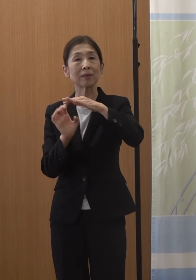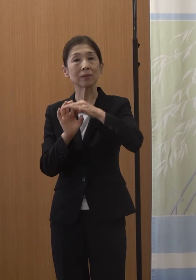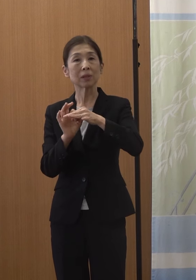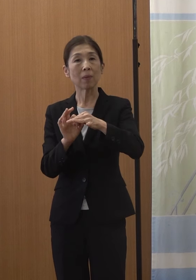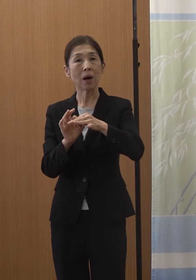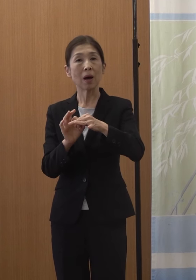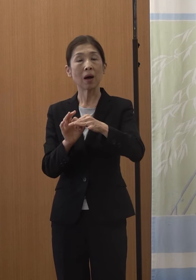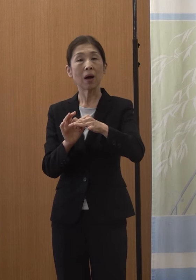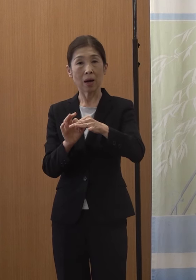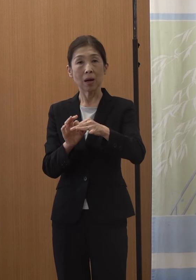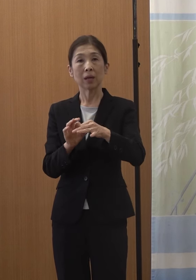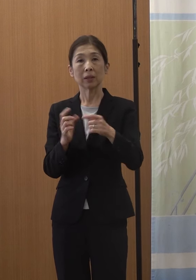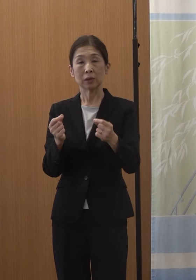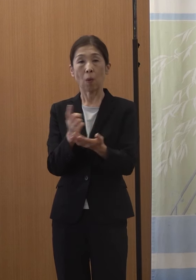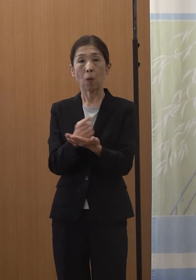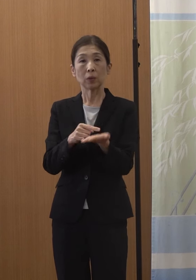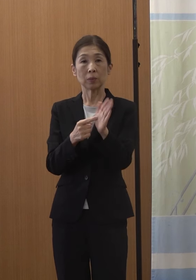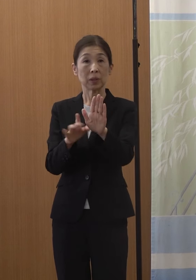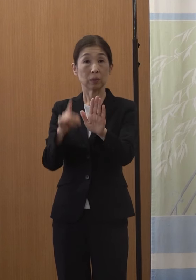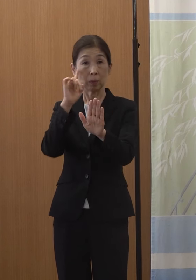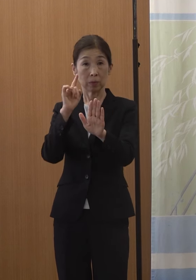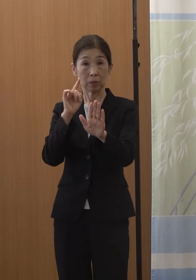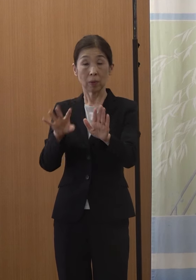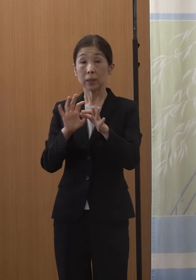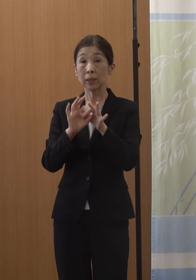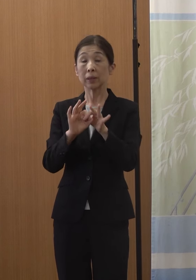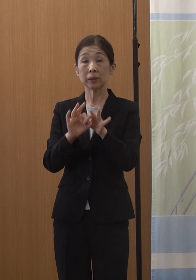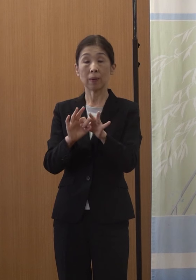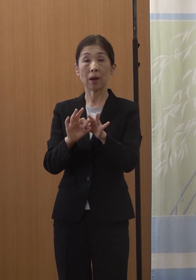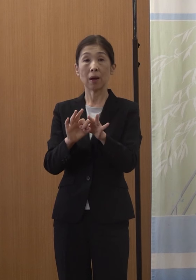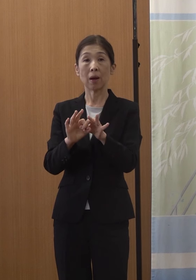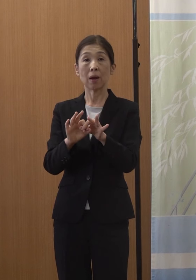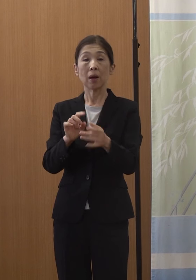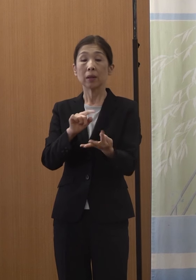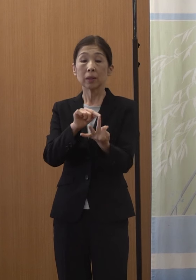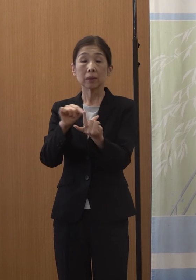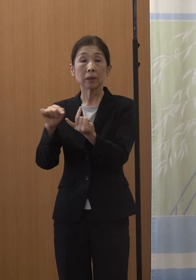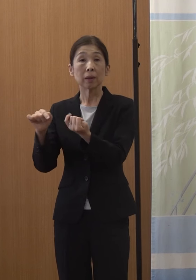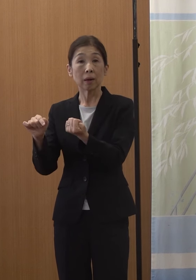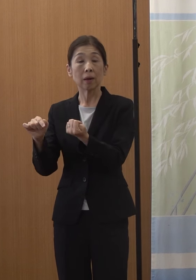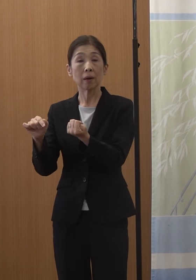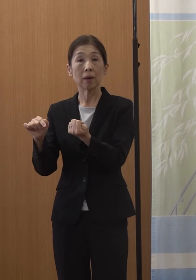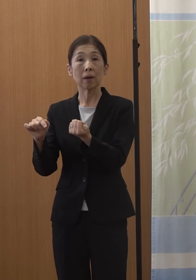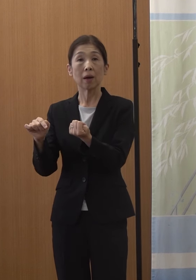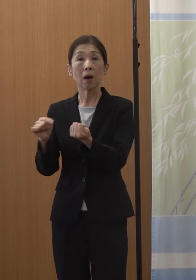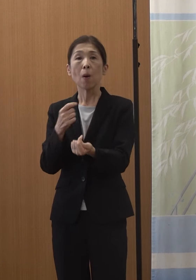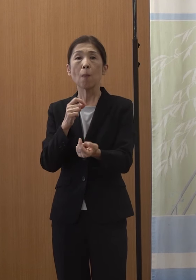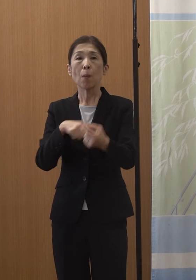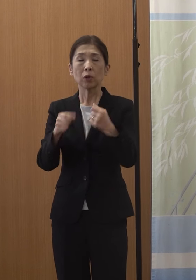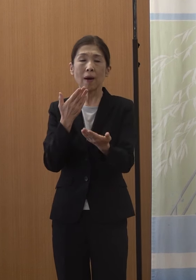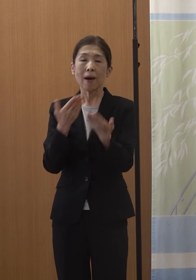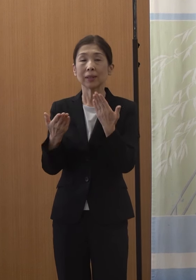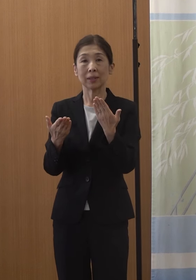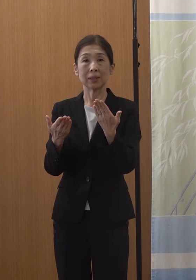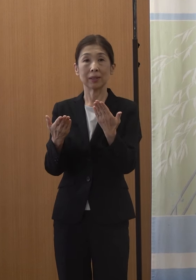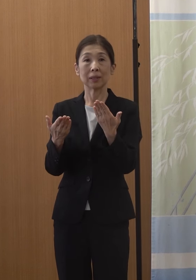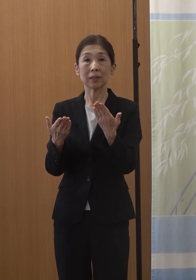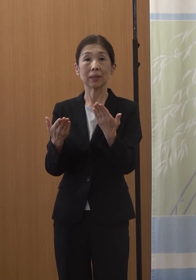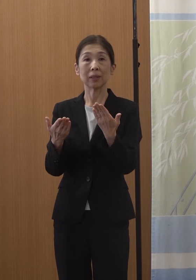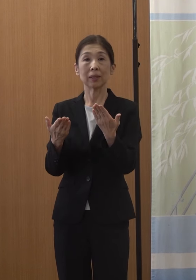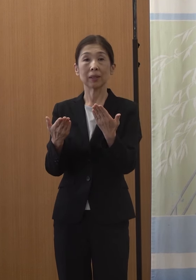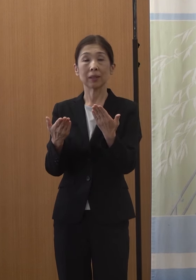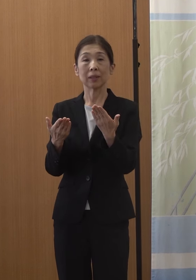性を、まあ、見せているということだと思うんですけれども、まあ、ここに関してはあの、まあ、何人かから、まあ、もっと明確に、その高